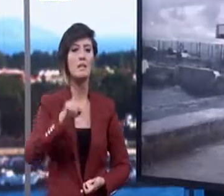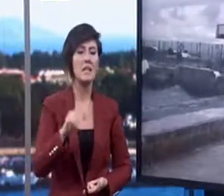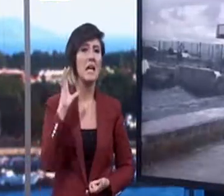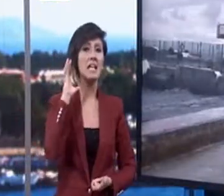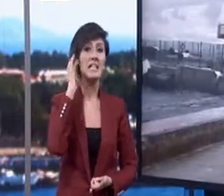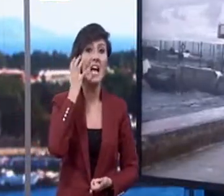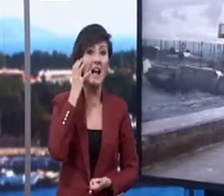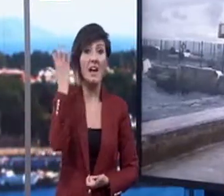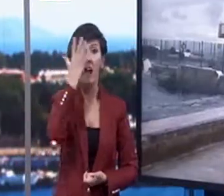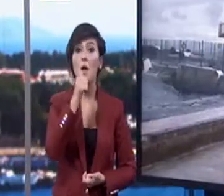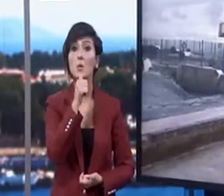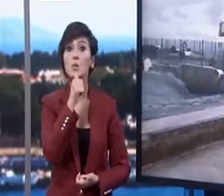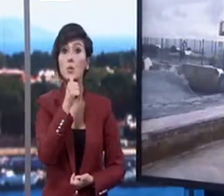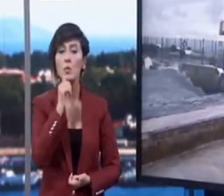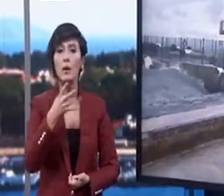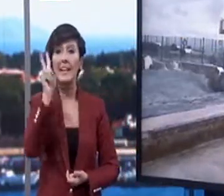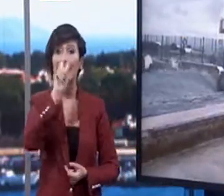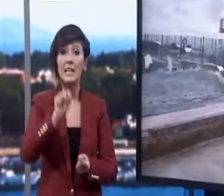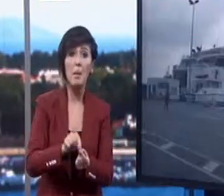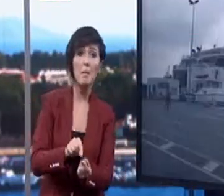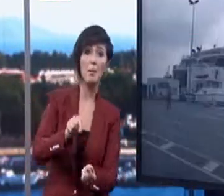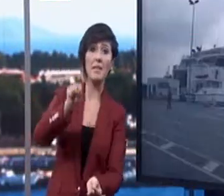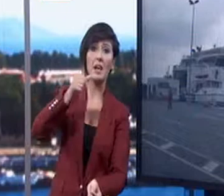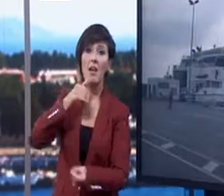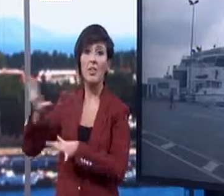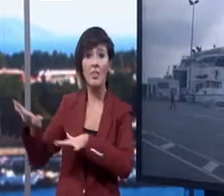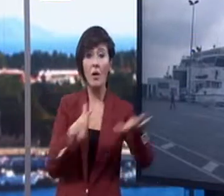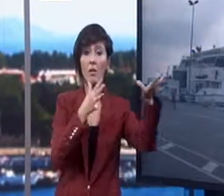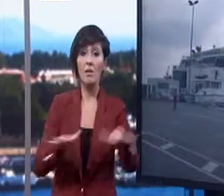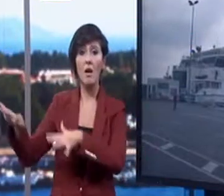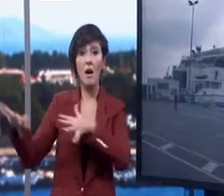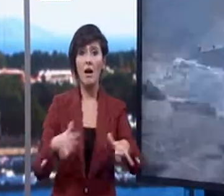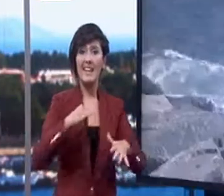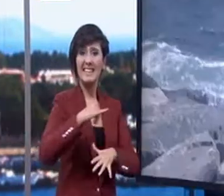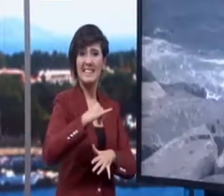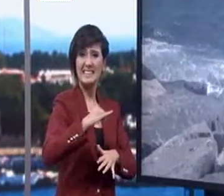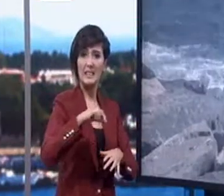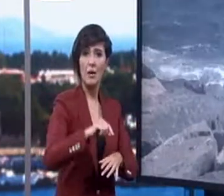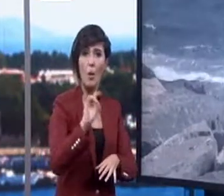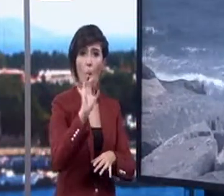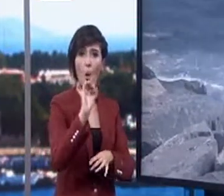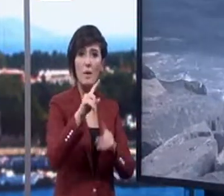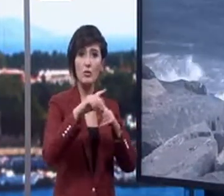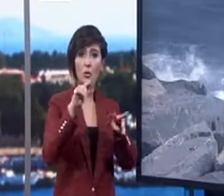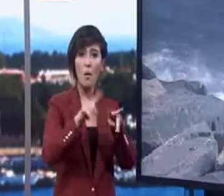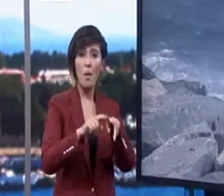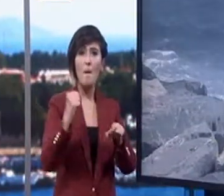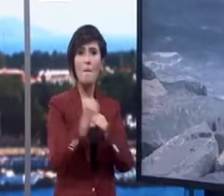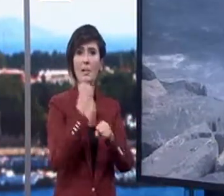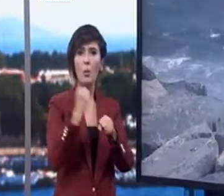Yine Sakarya Karasu'da boyu 20 metreyi bulan dalgalar kıyıya yakın bir yerde bulunan 15 tonluk beton blokları bile